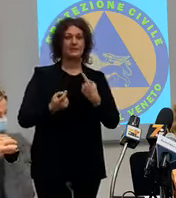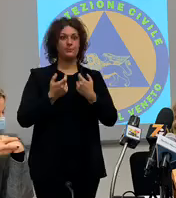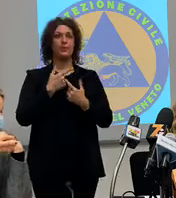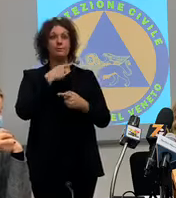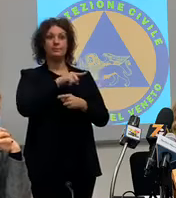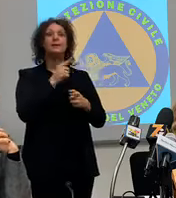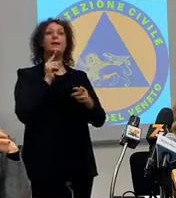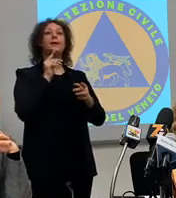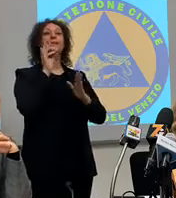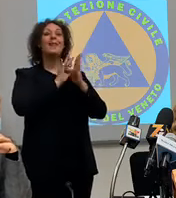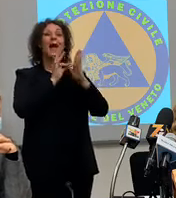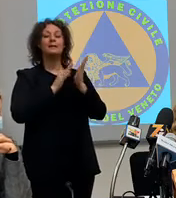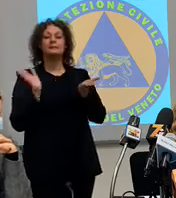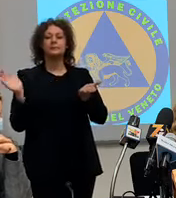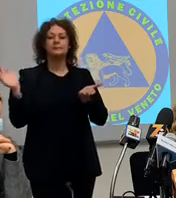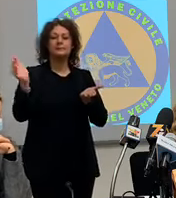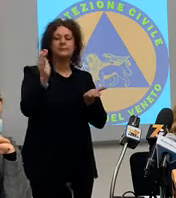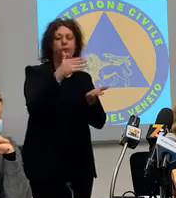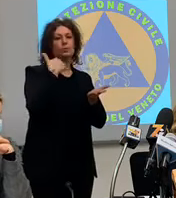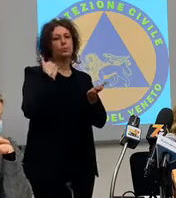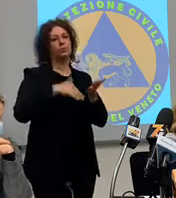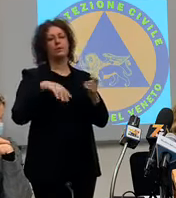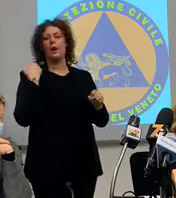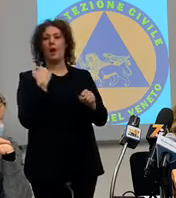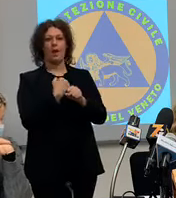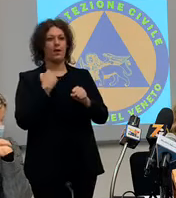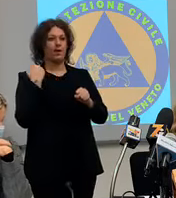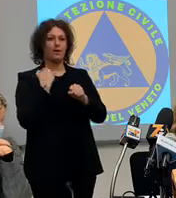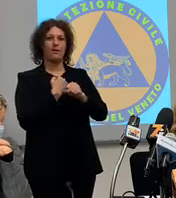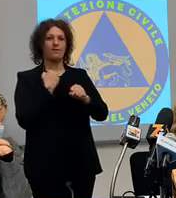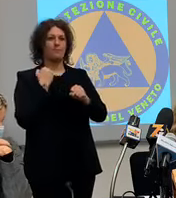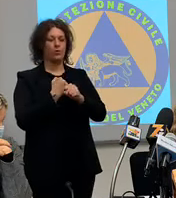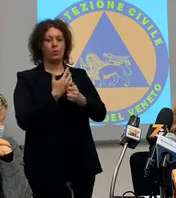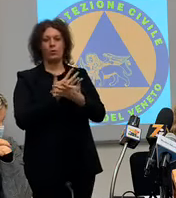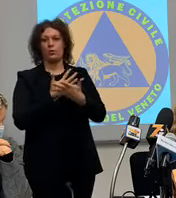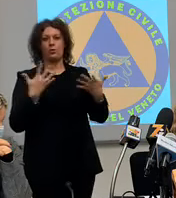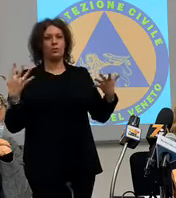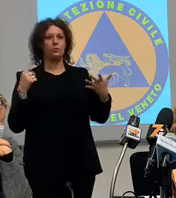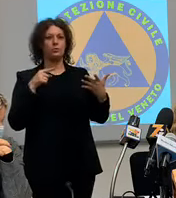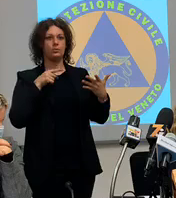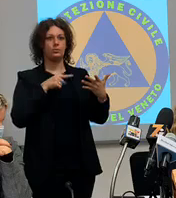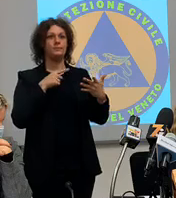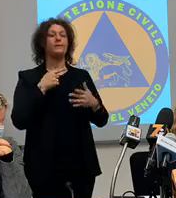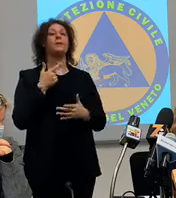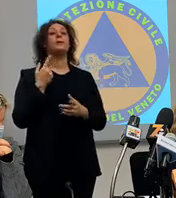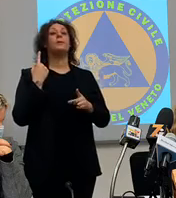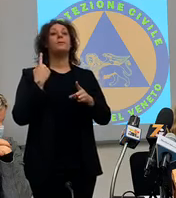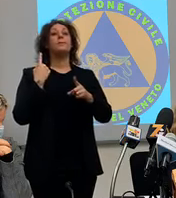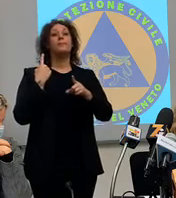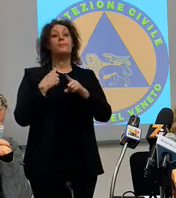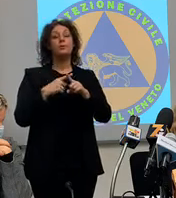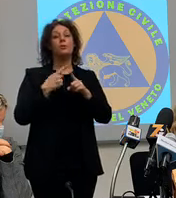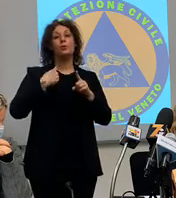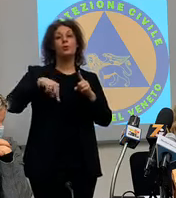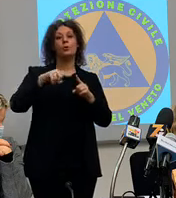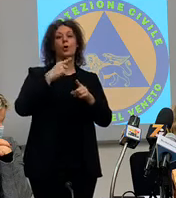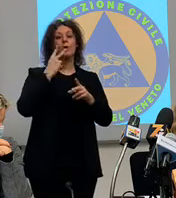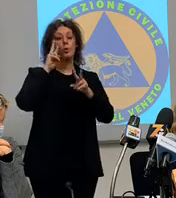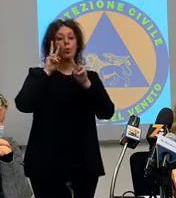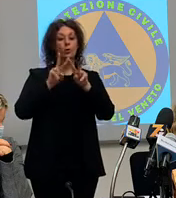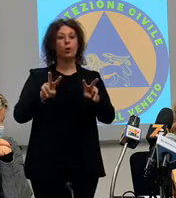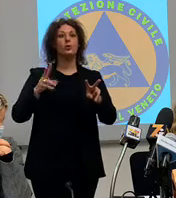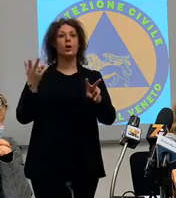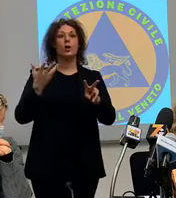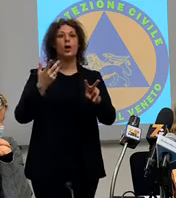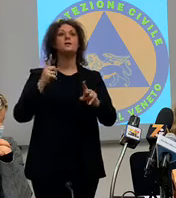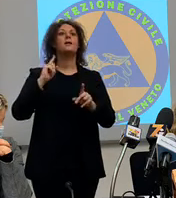lavoro far sì che si rispettino diciamo tutte le indicazioni per evitare il contaggio è quello che ci porta a non peggiorare la